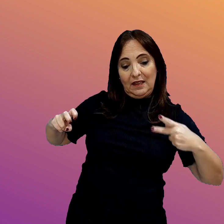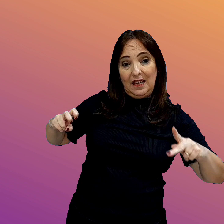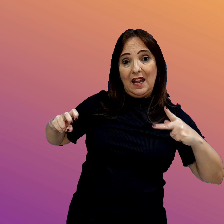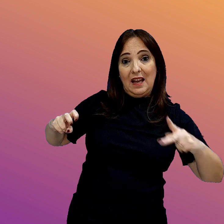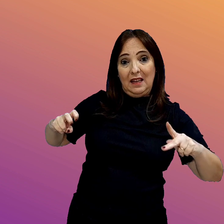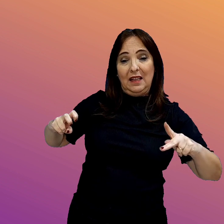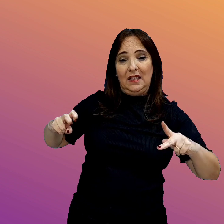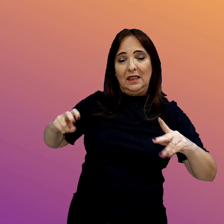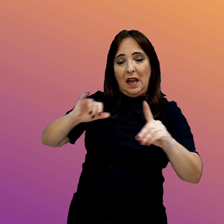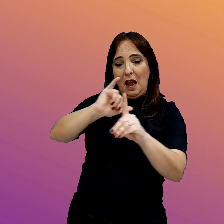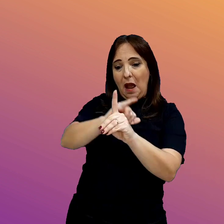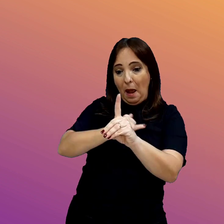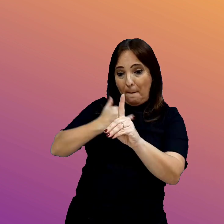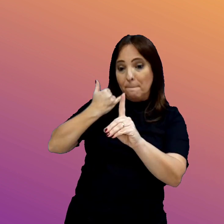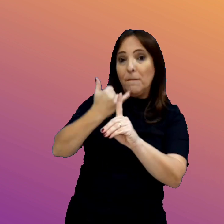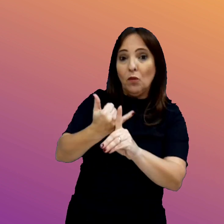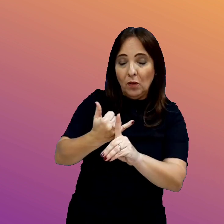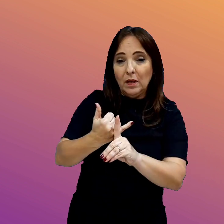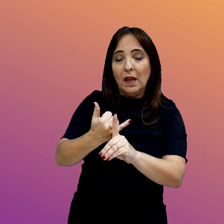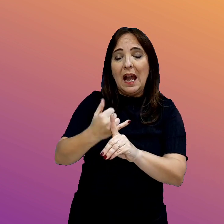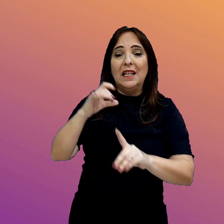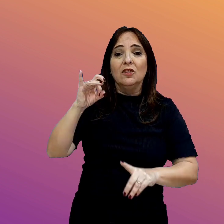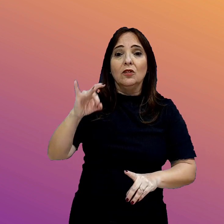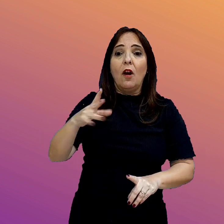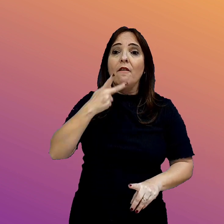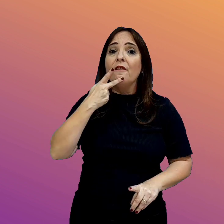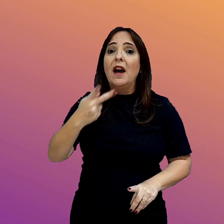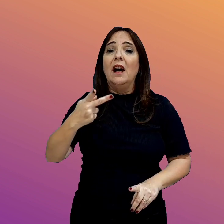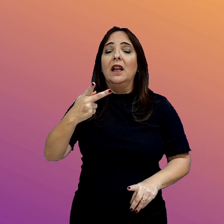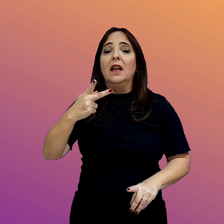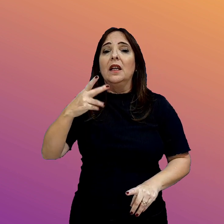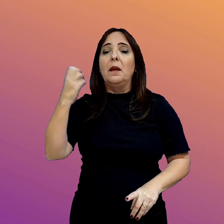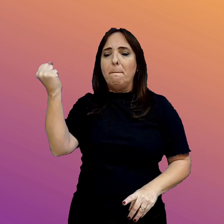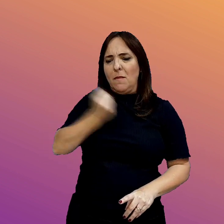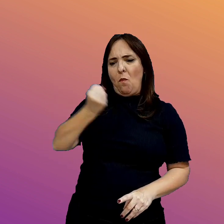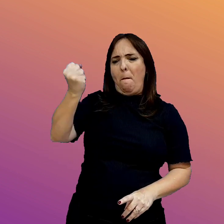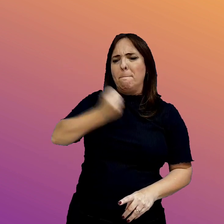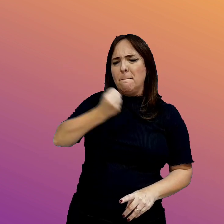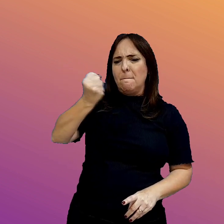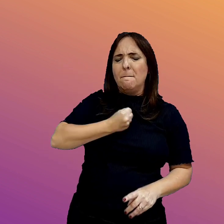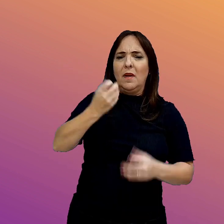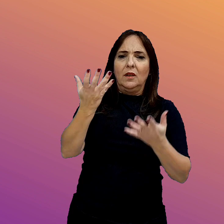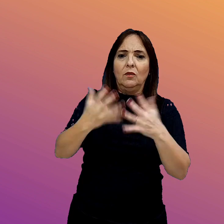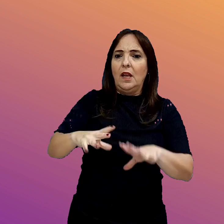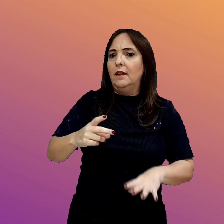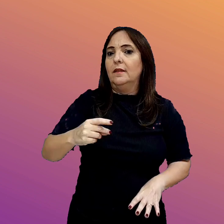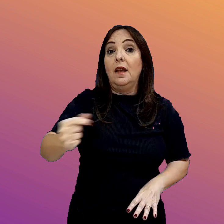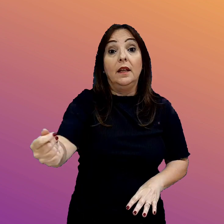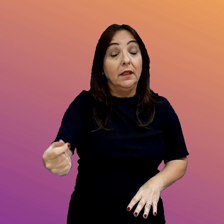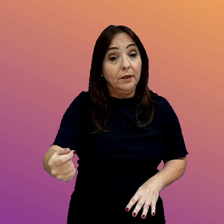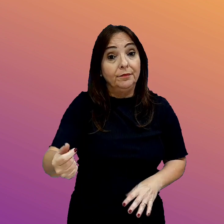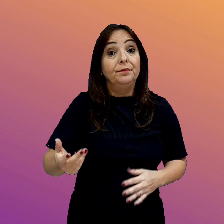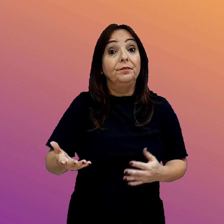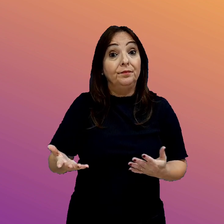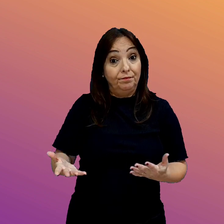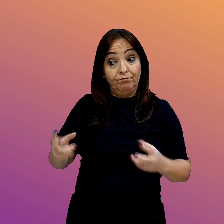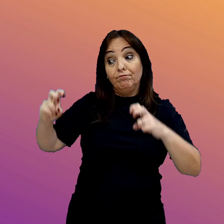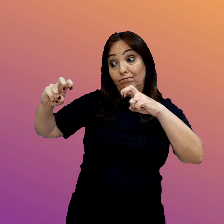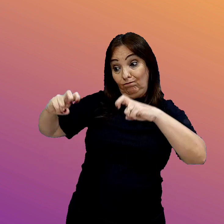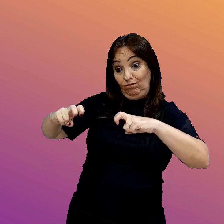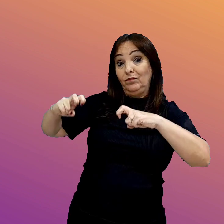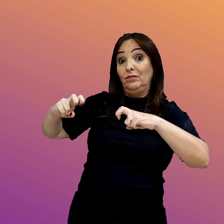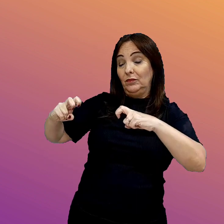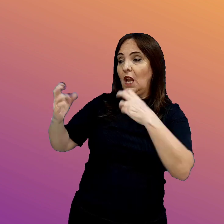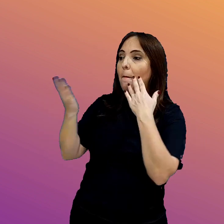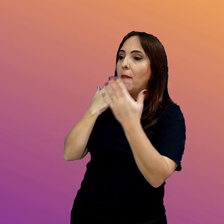fala em morte, só quer ficar dentro do quarto, não quer mais sair. Então realmente isso assusta muito a gente. E nós que